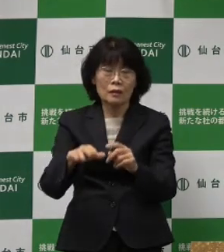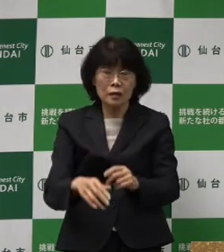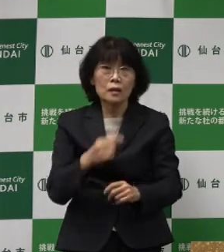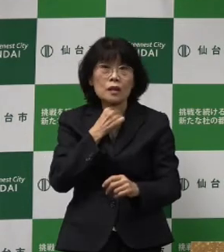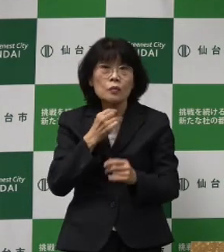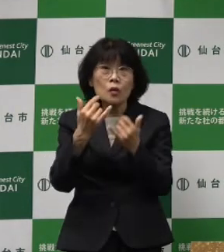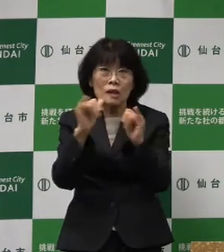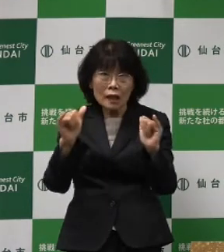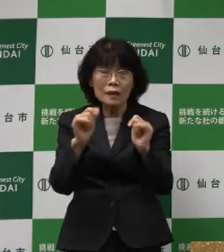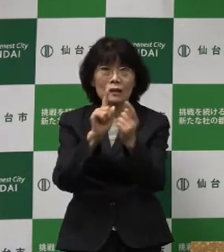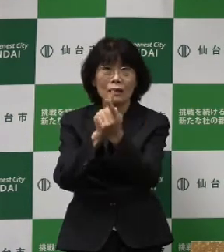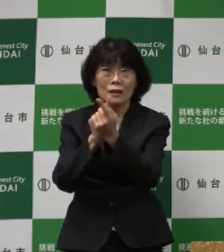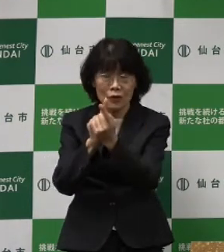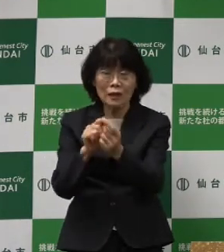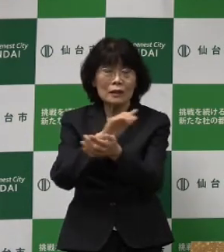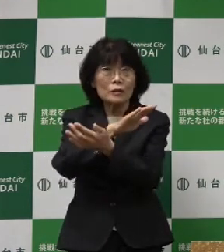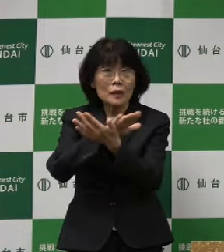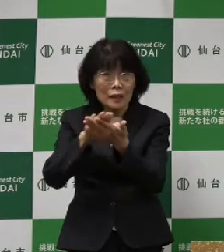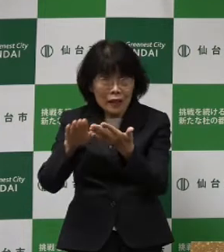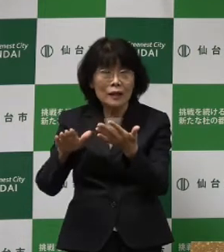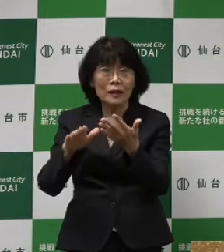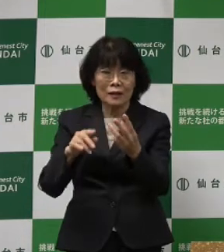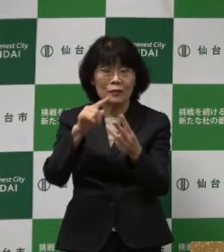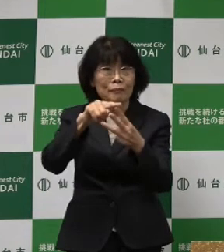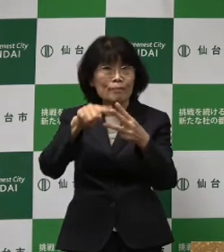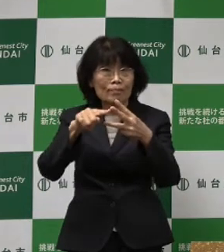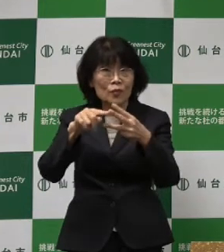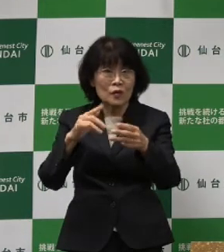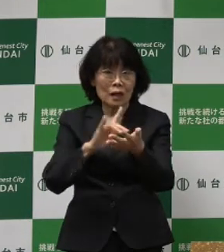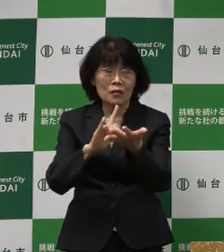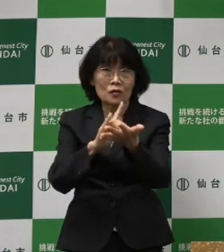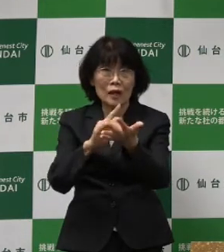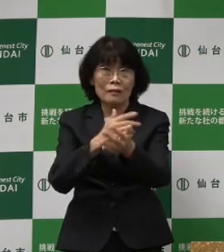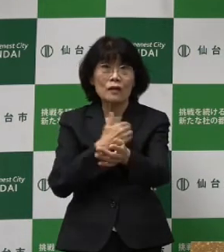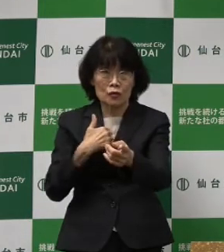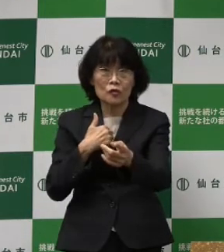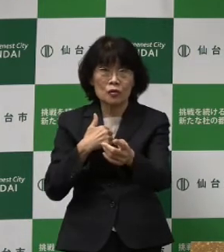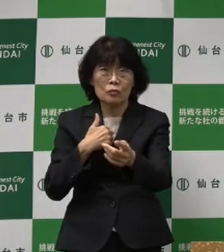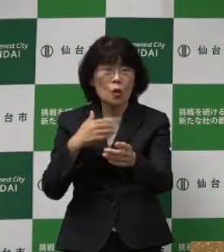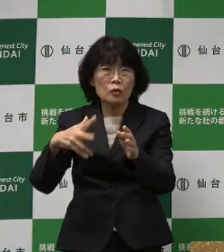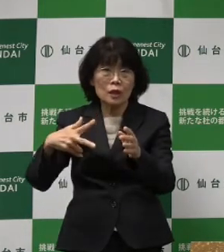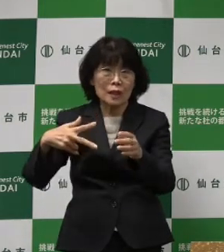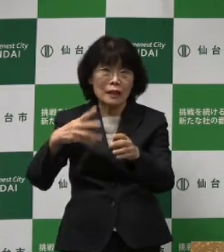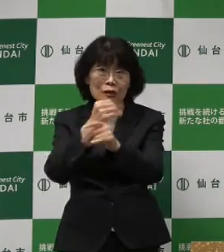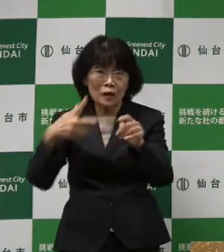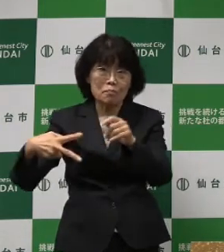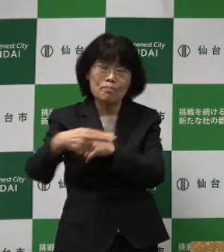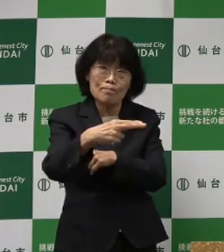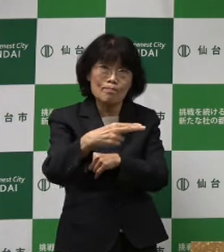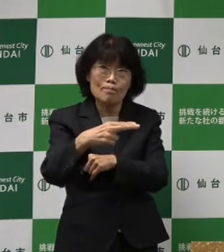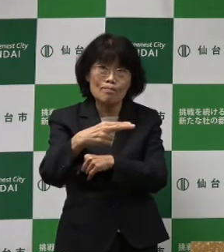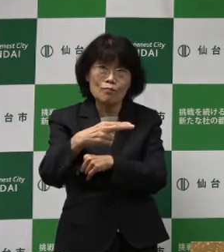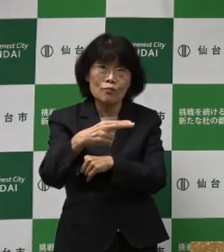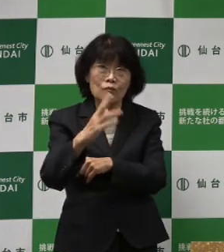全て接種ができるだろうということで、そこでこう打ち切るということを表明されて、今